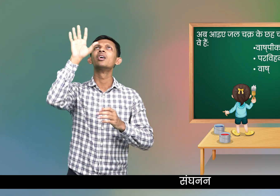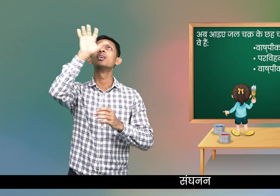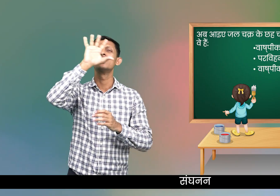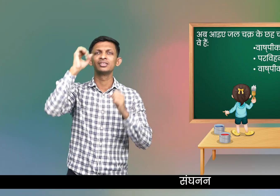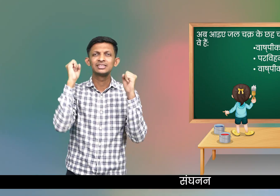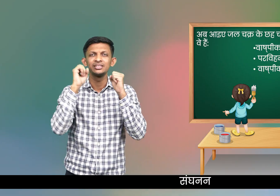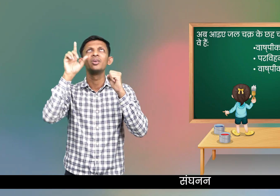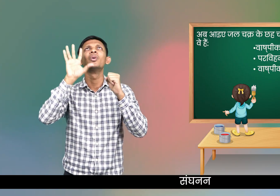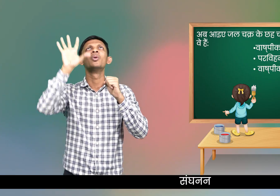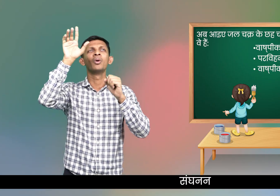संघनन,